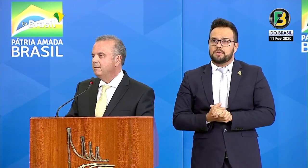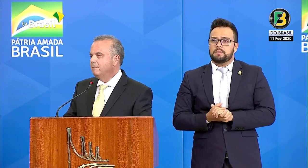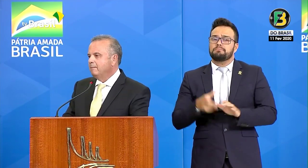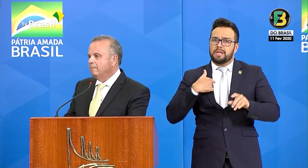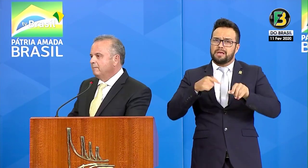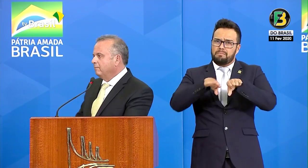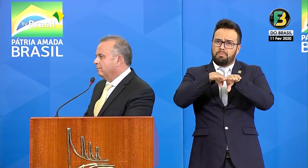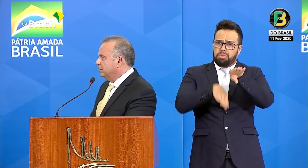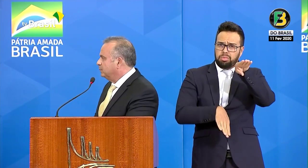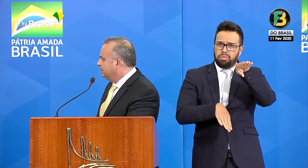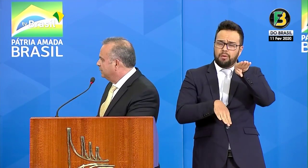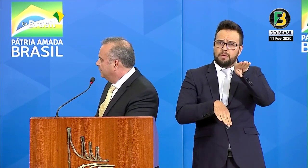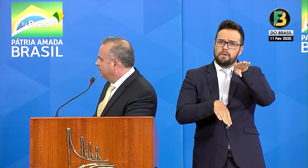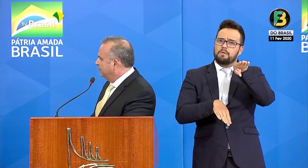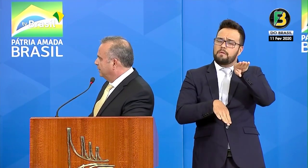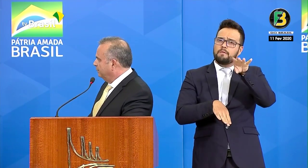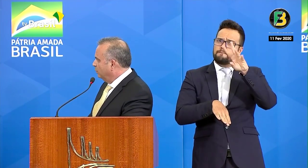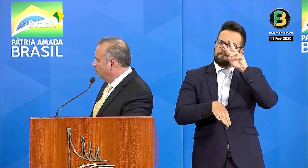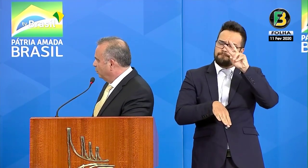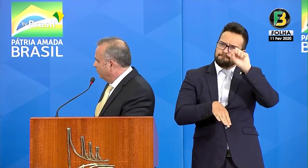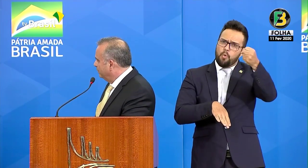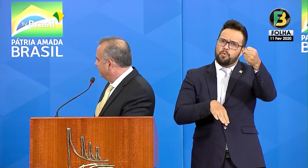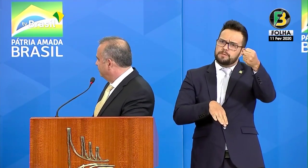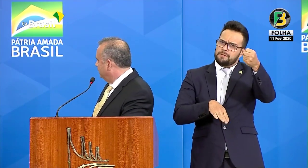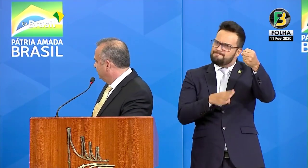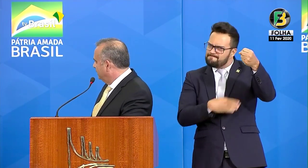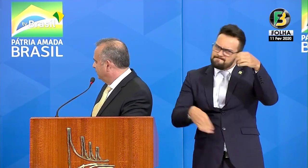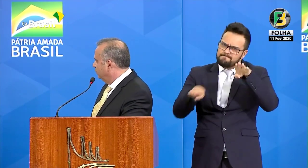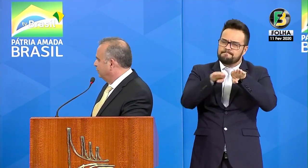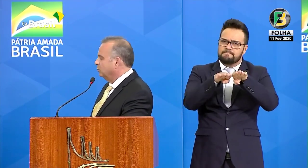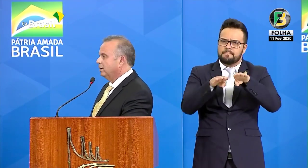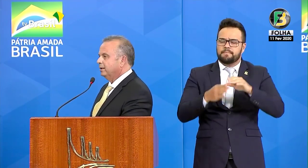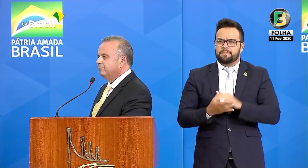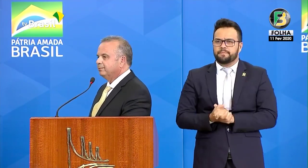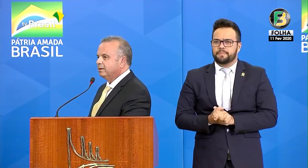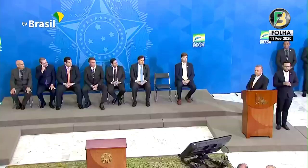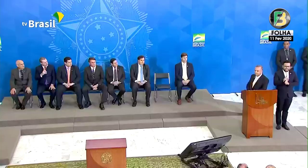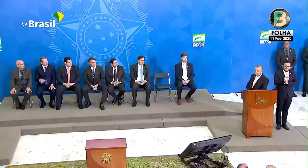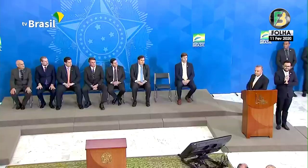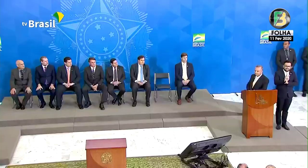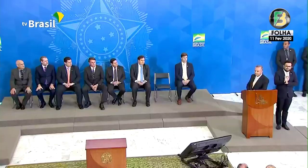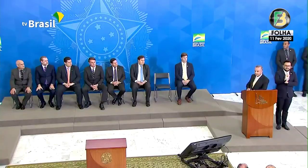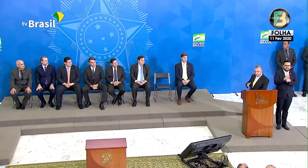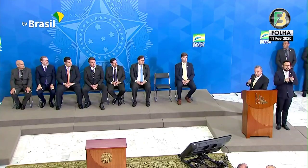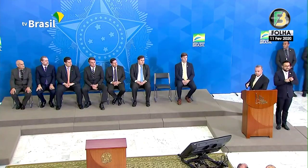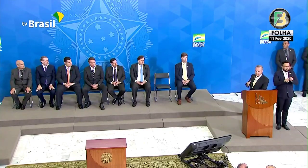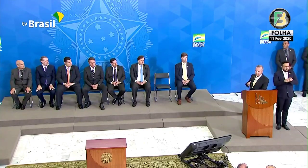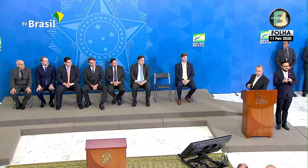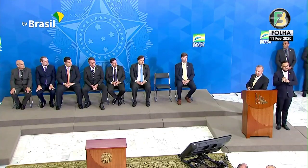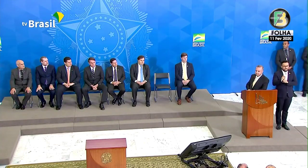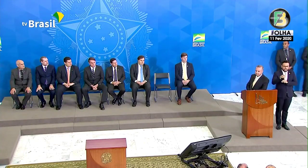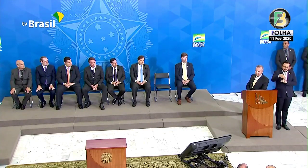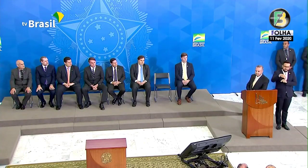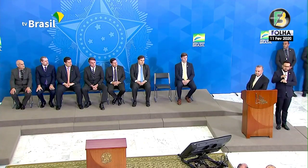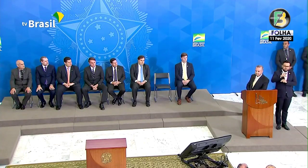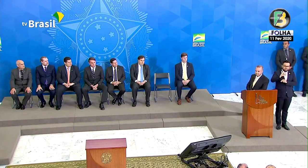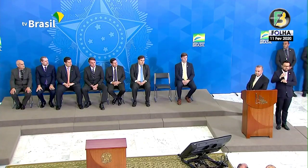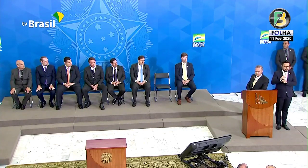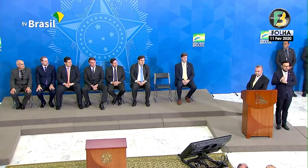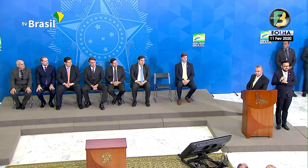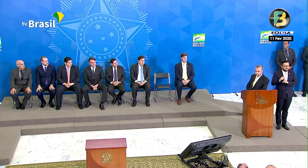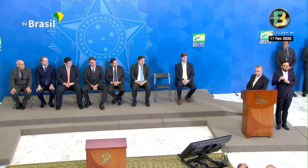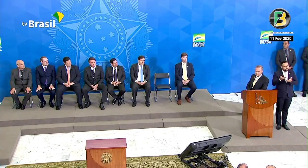desigualdades, mas presidente Davi Alcolumbre, presidente Rodrigo Maia, parlamento brasileiro aqui